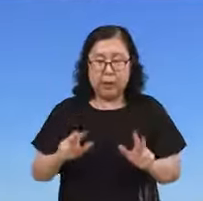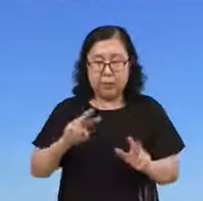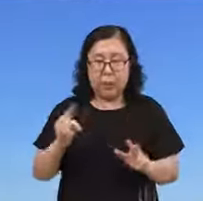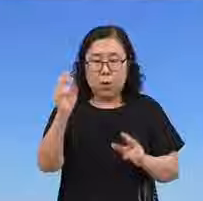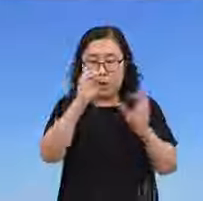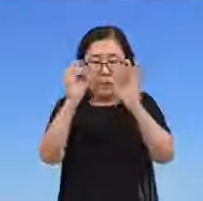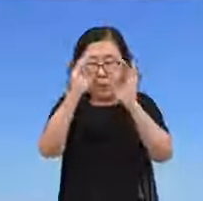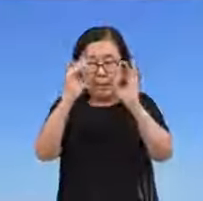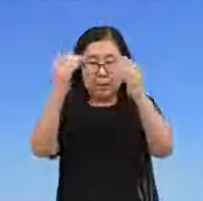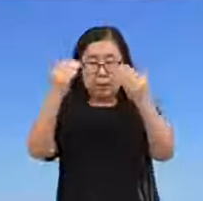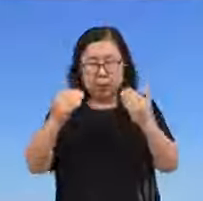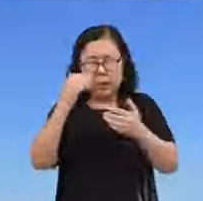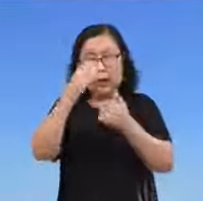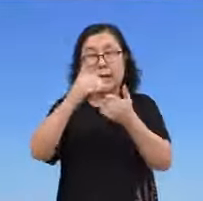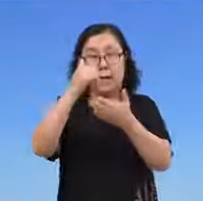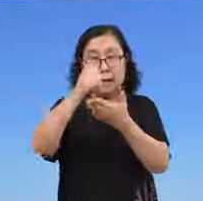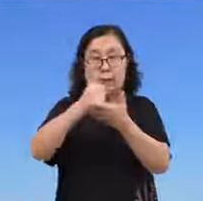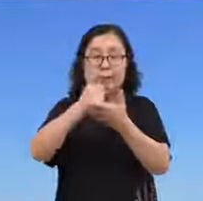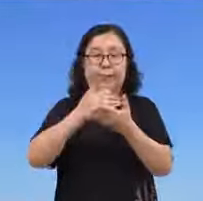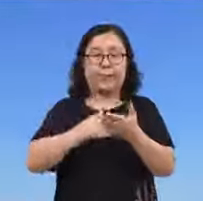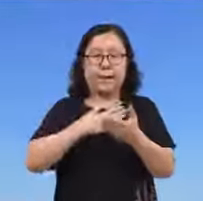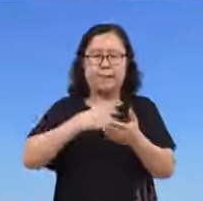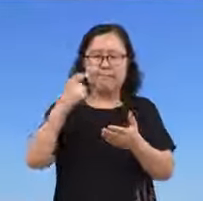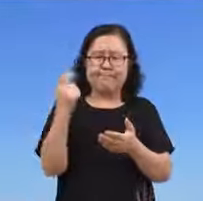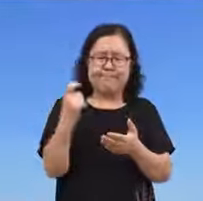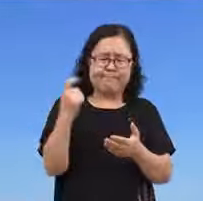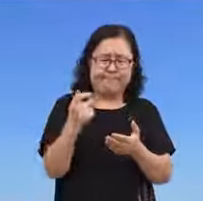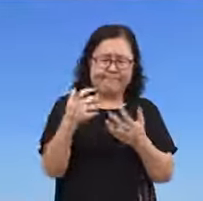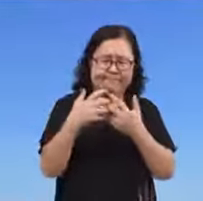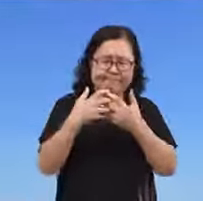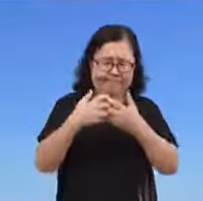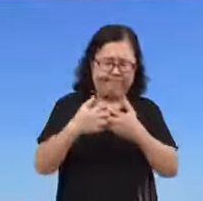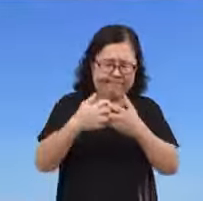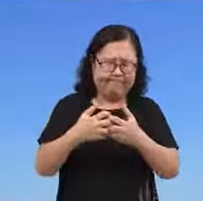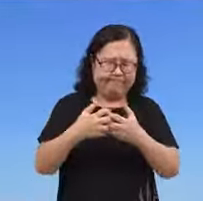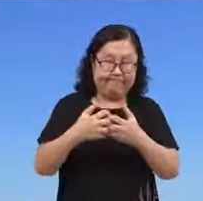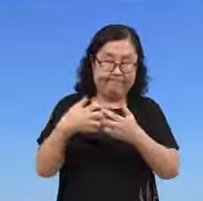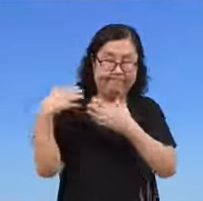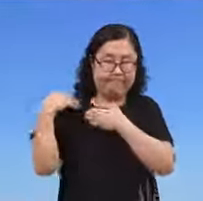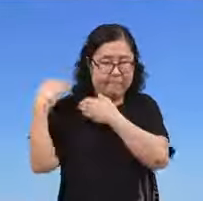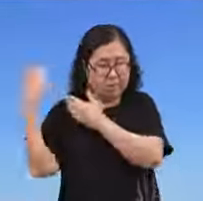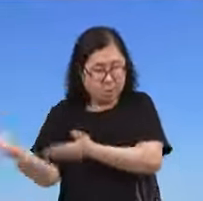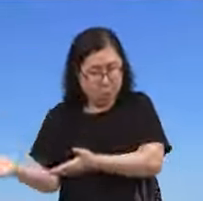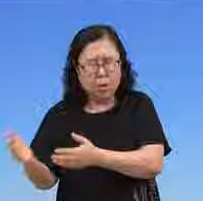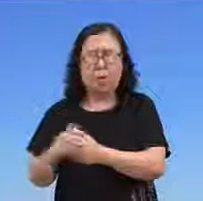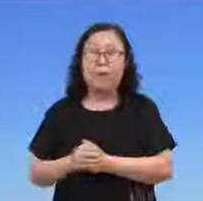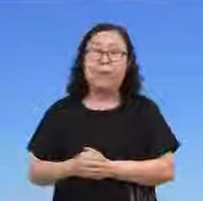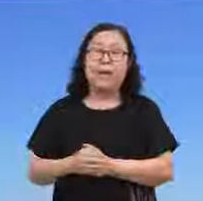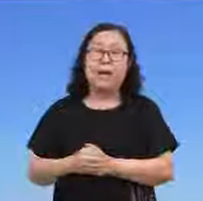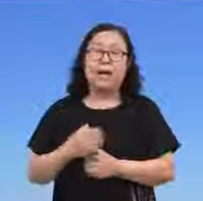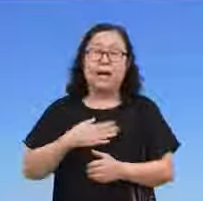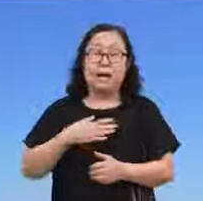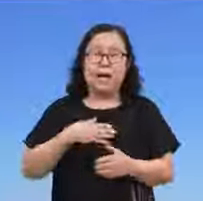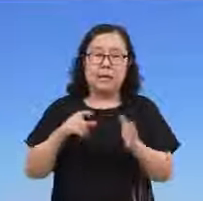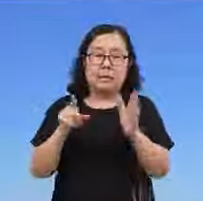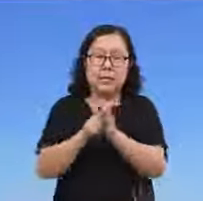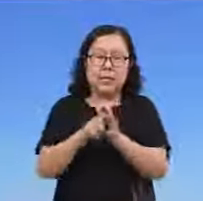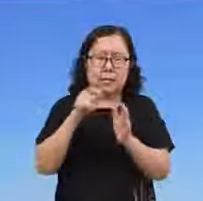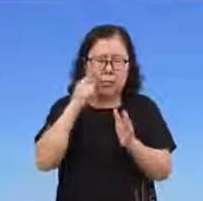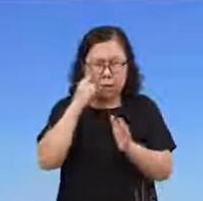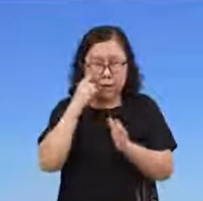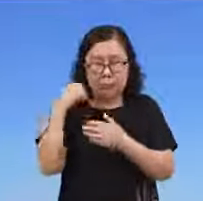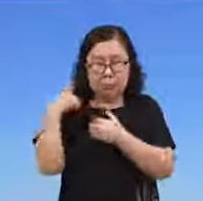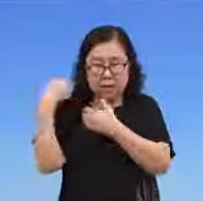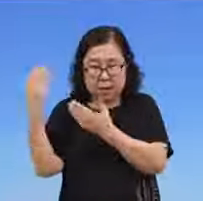하나님, 우리의 경직을 내려놓고 우리의 불신앙을 내려놓고 하나님을 의지하며, 주님, 메마른